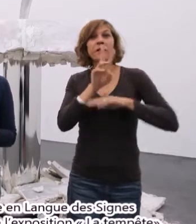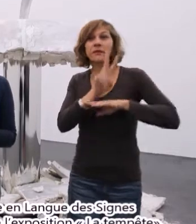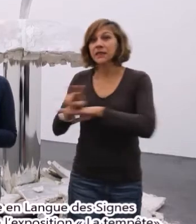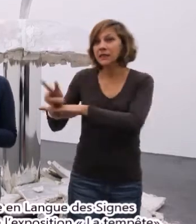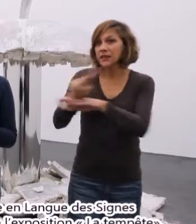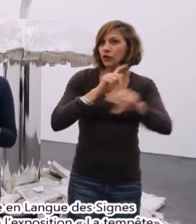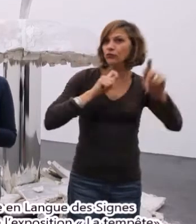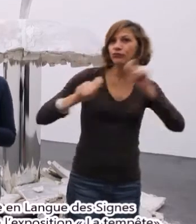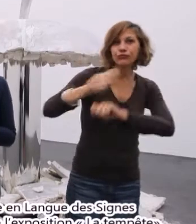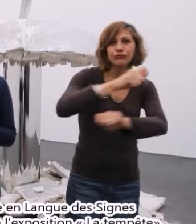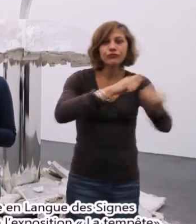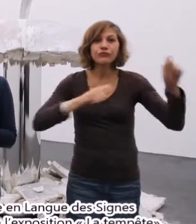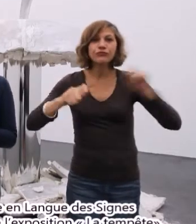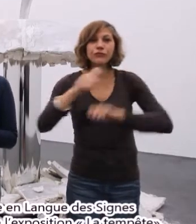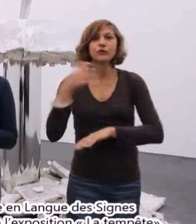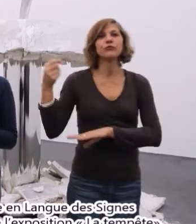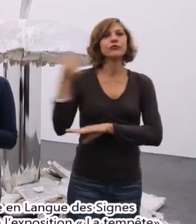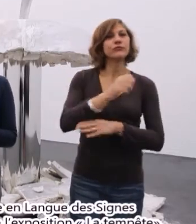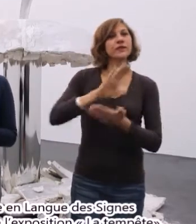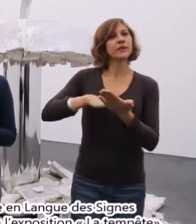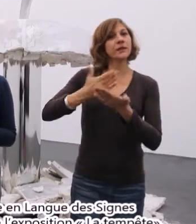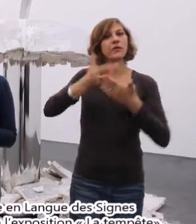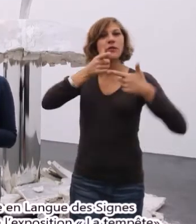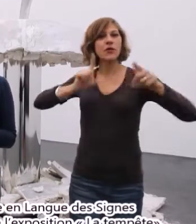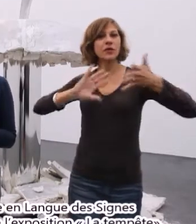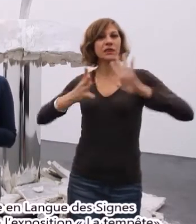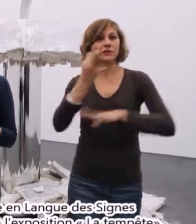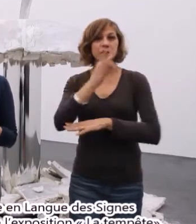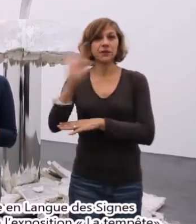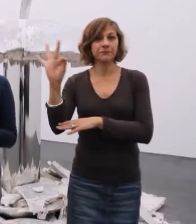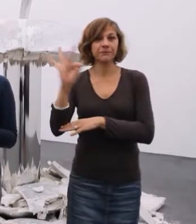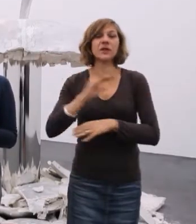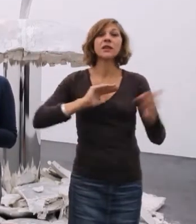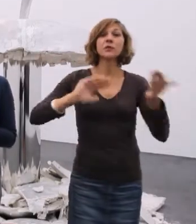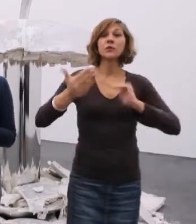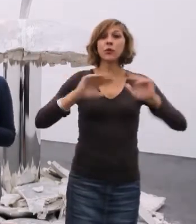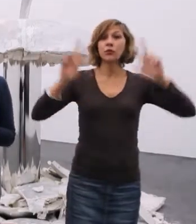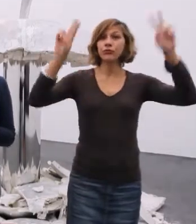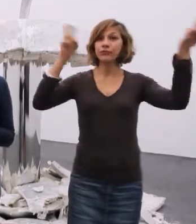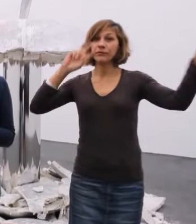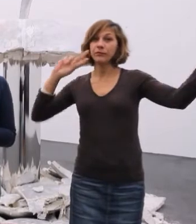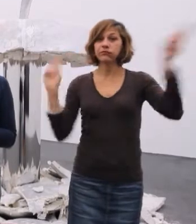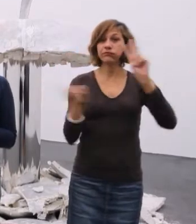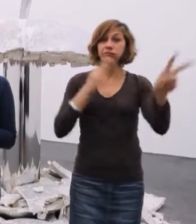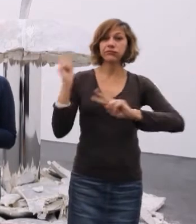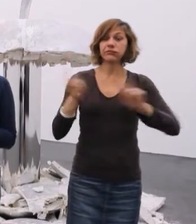dialoguée traduite en langue des signes française de l'exposition La Tempête.